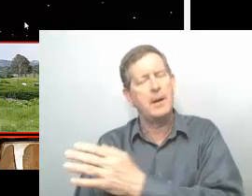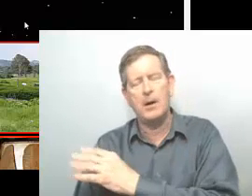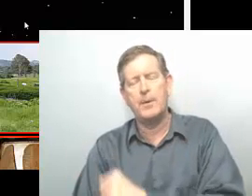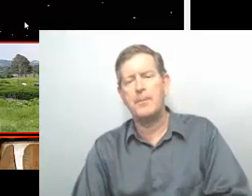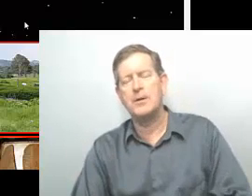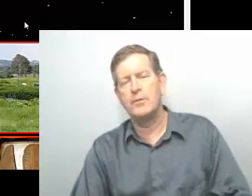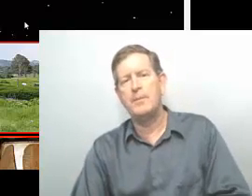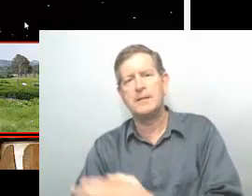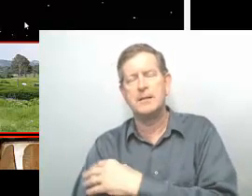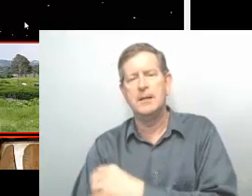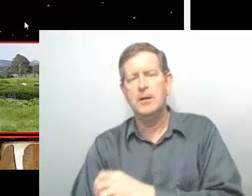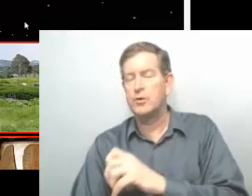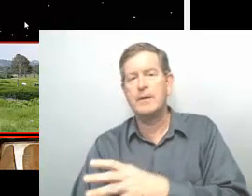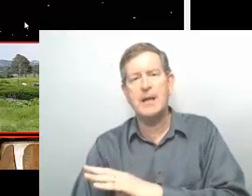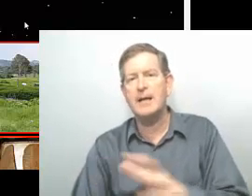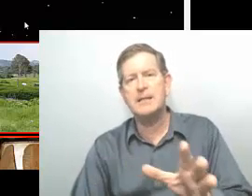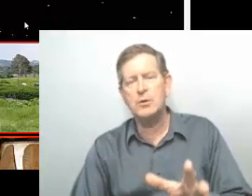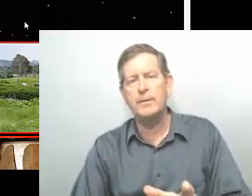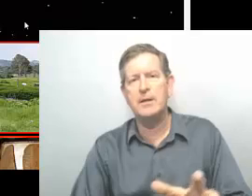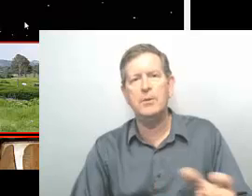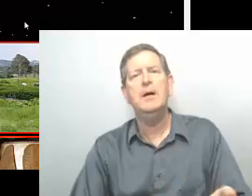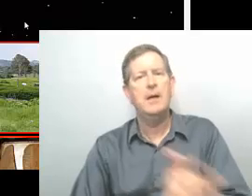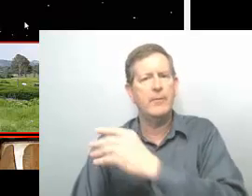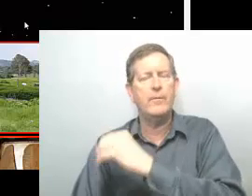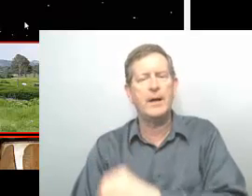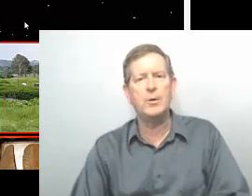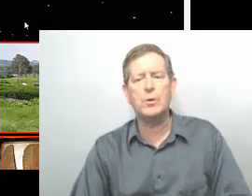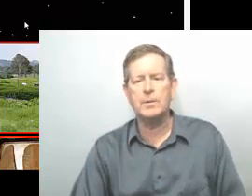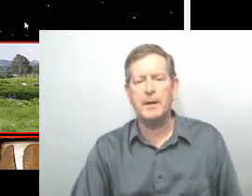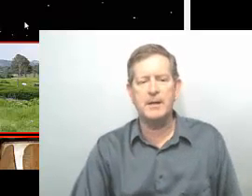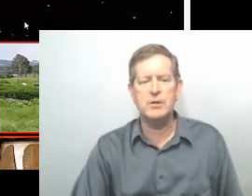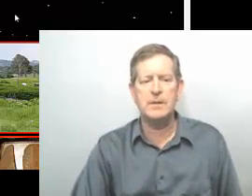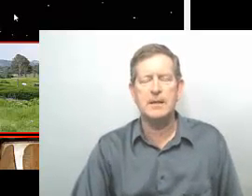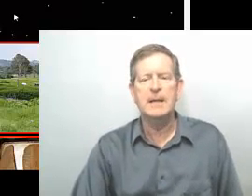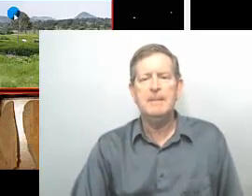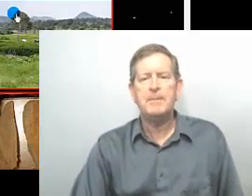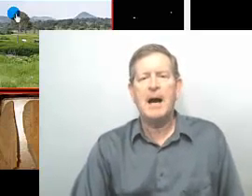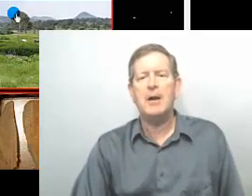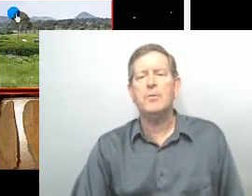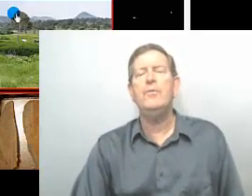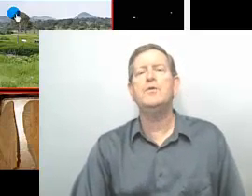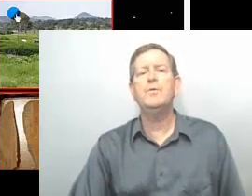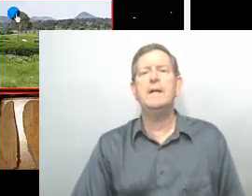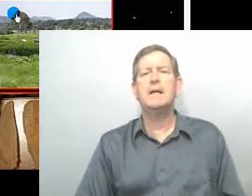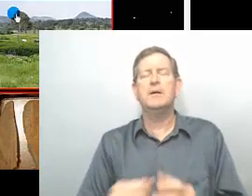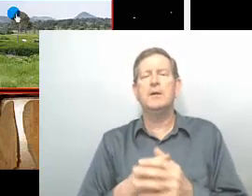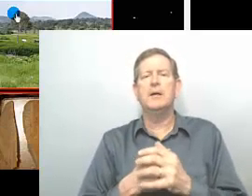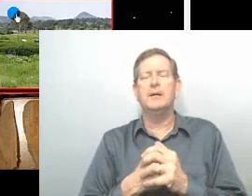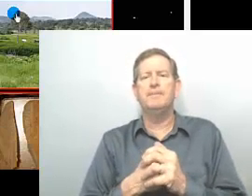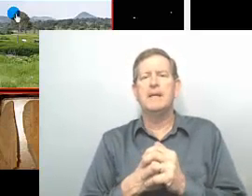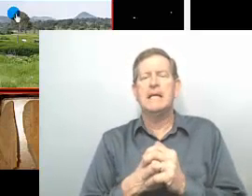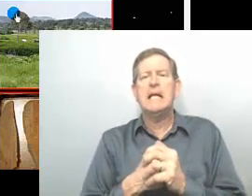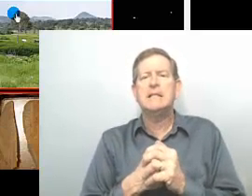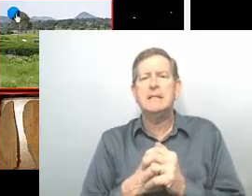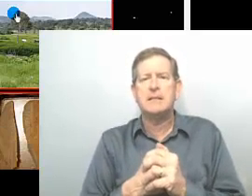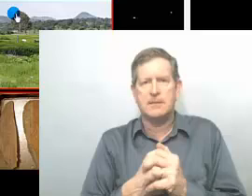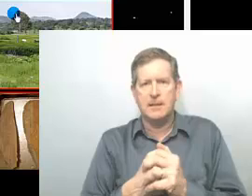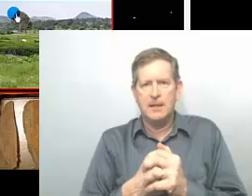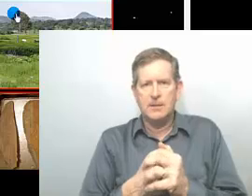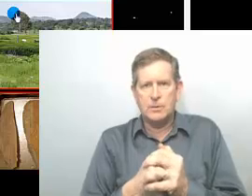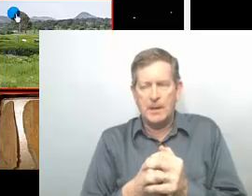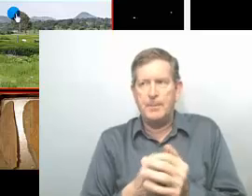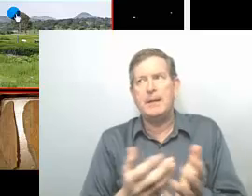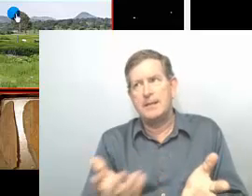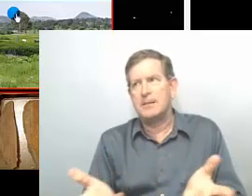section, et puis après je vais arrêter ce vidéo, et vous verrez une autre par la suite. Alors, vous vous souvenez qu'il